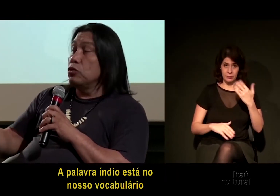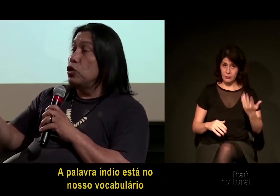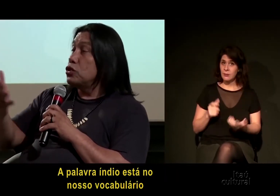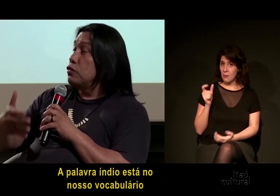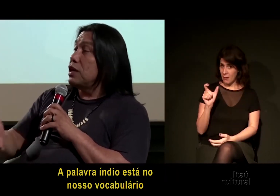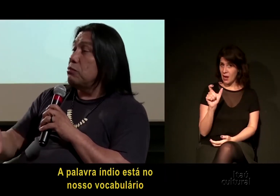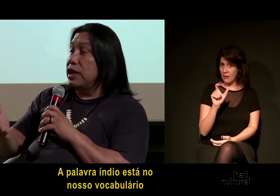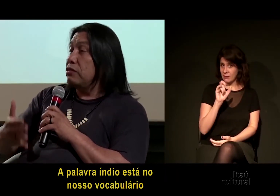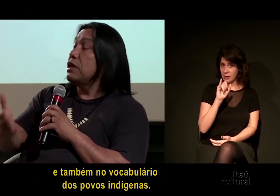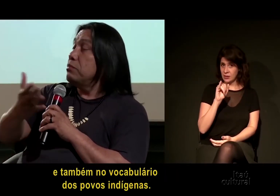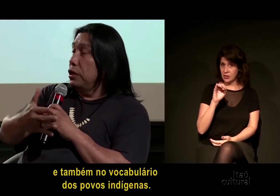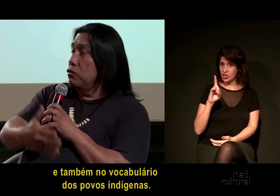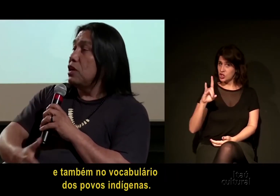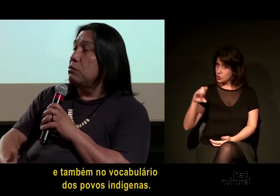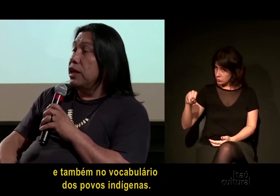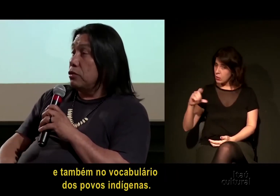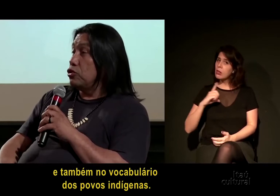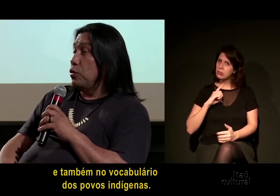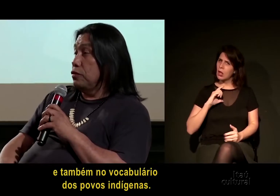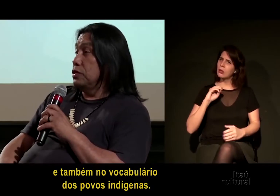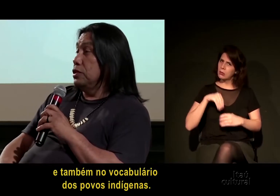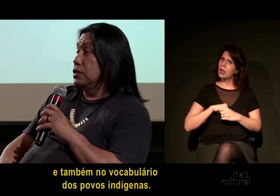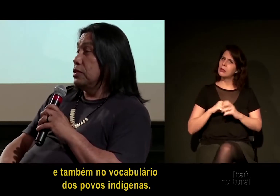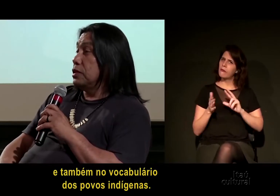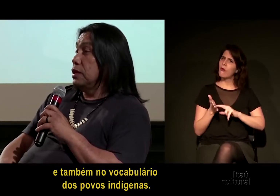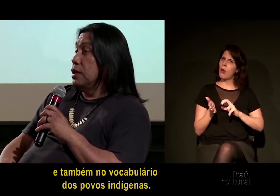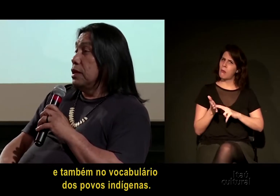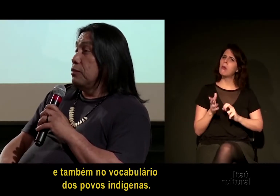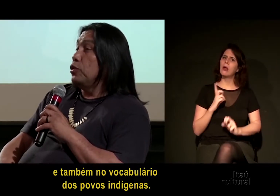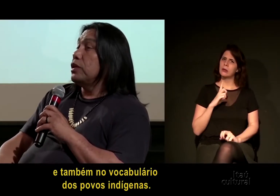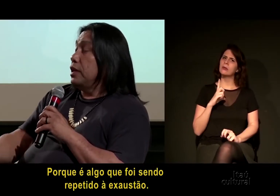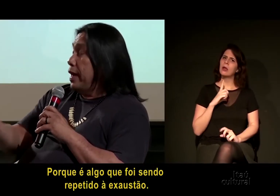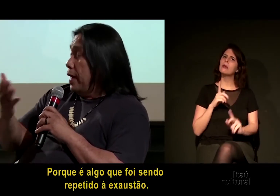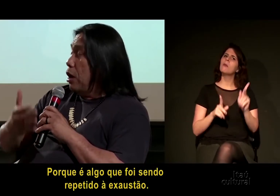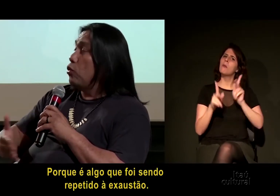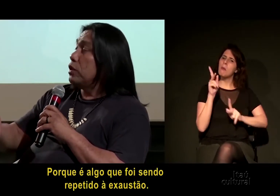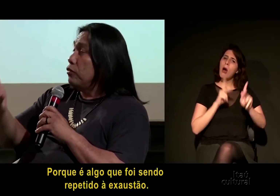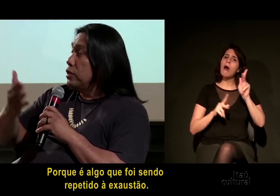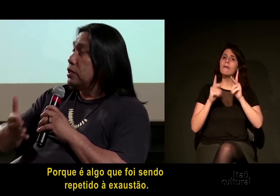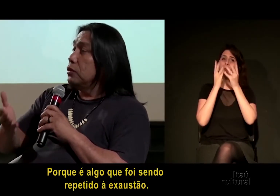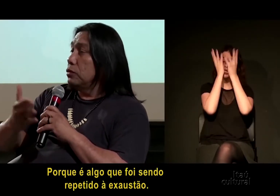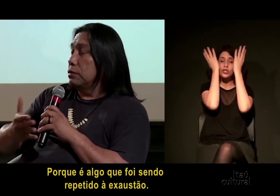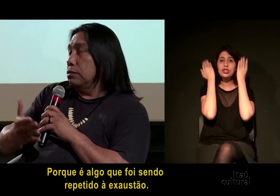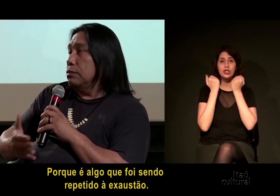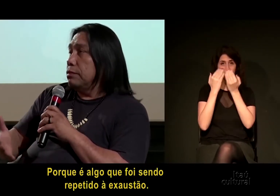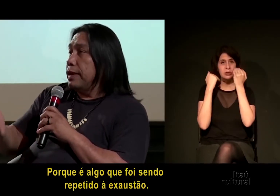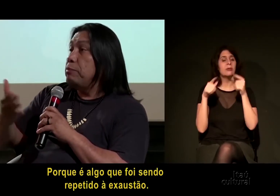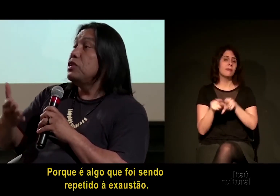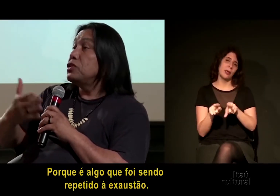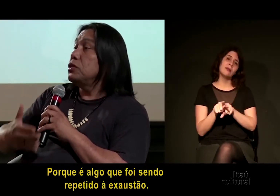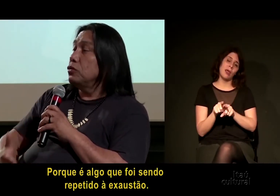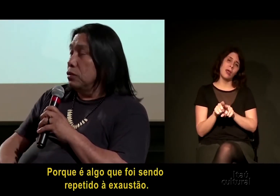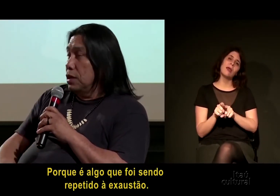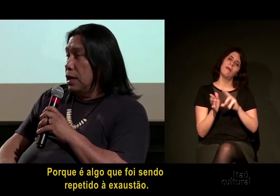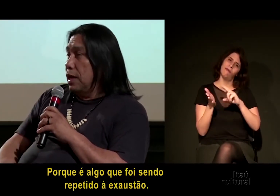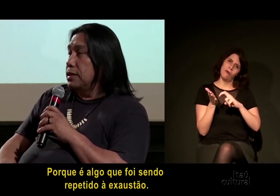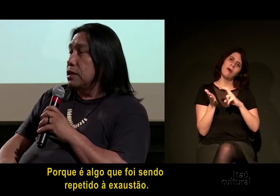nosso vocabulário, também no vocabulário dos povos indígenas, porque é algo que foi sendo repetido à